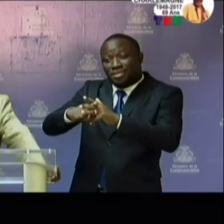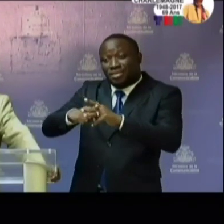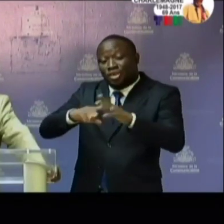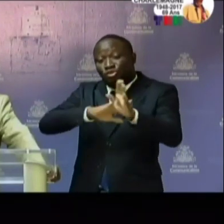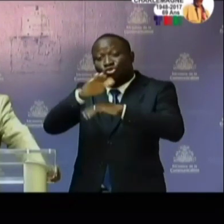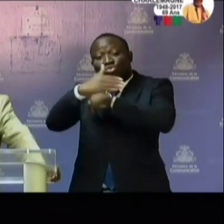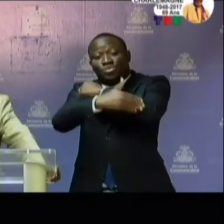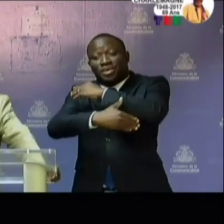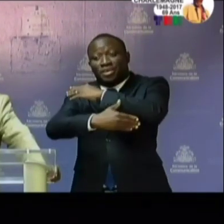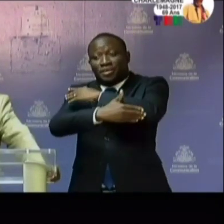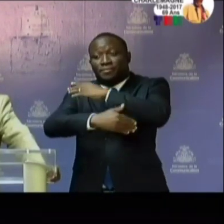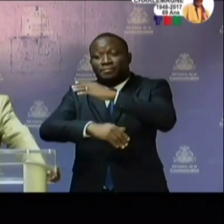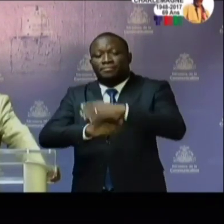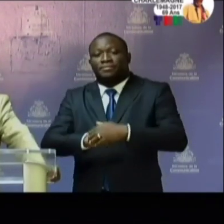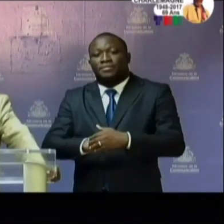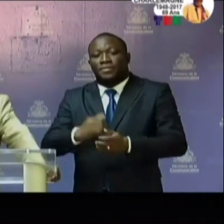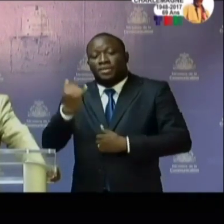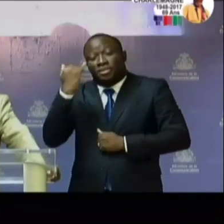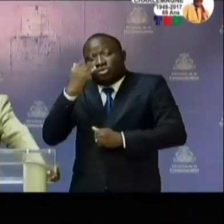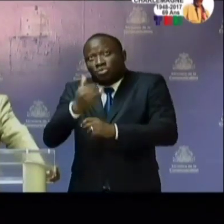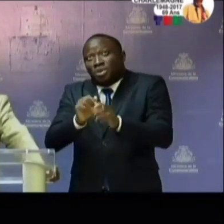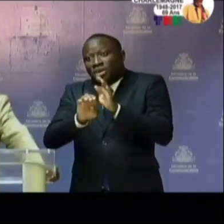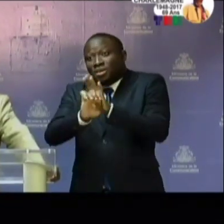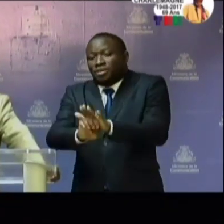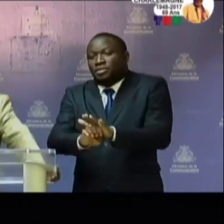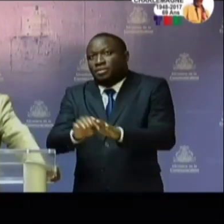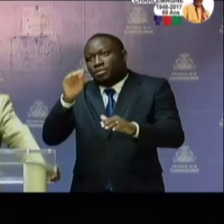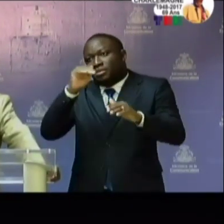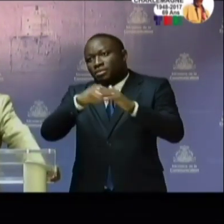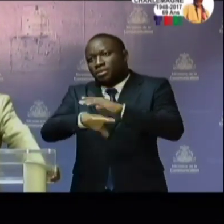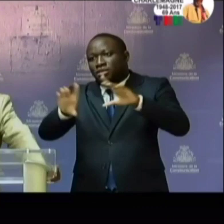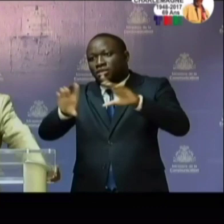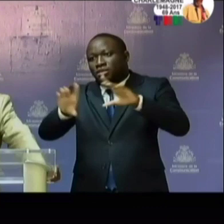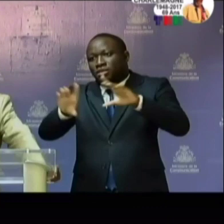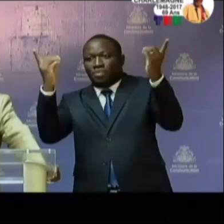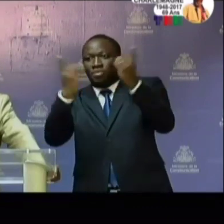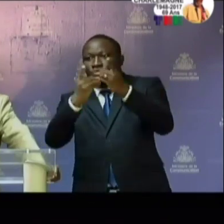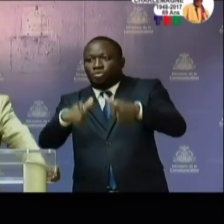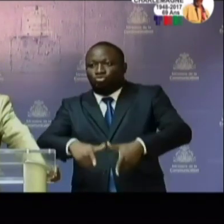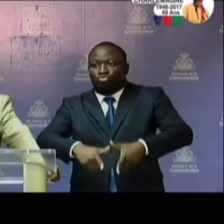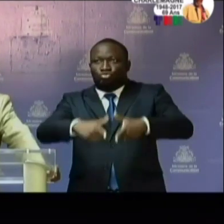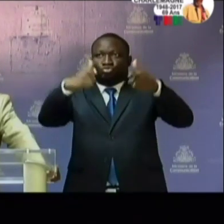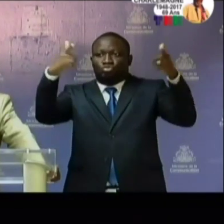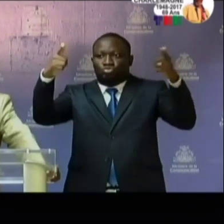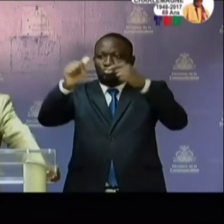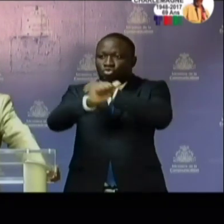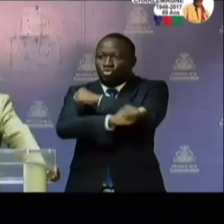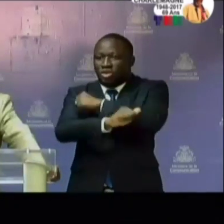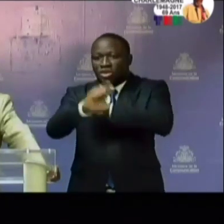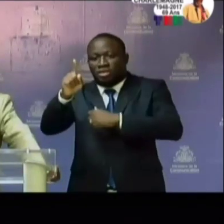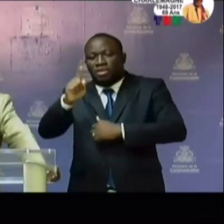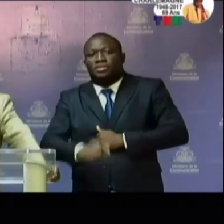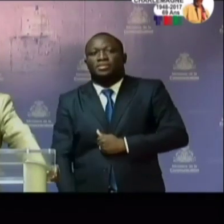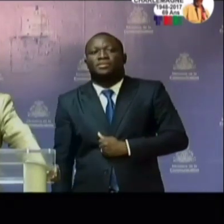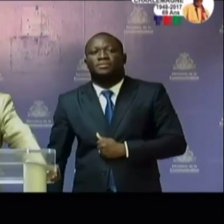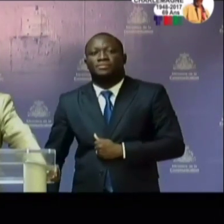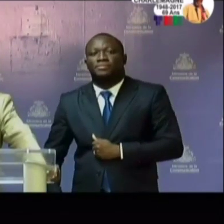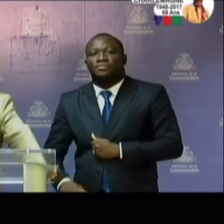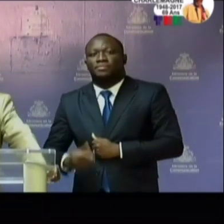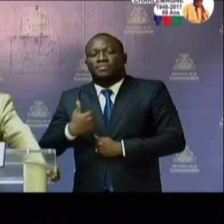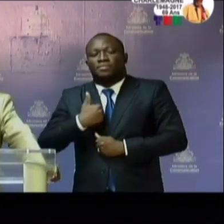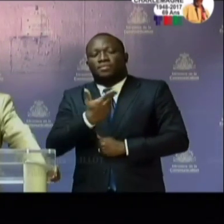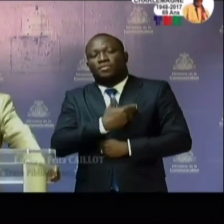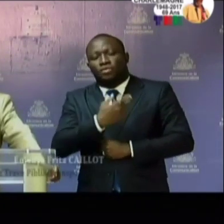tout le pays. Si nous prenons par exemple au niveau du département de la Grandance, dans le département de la Grandance,